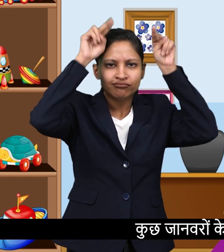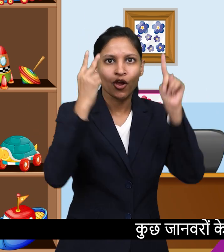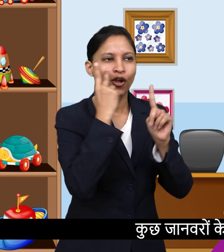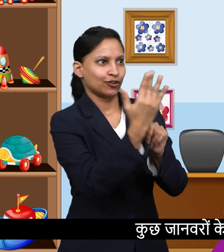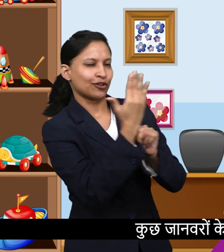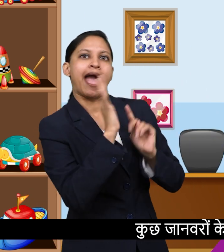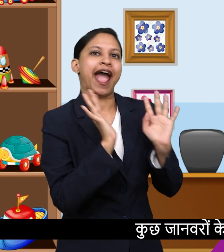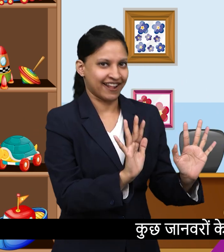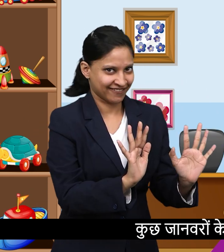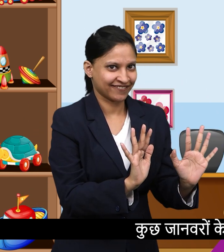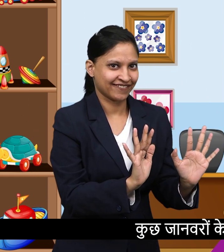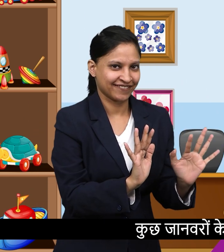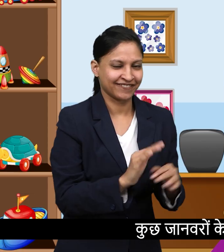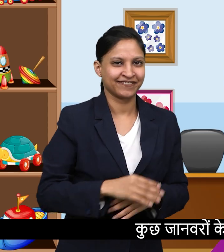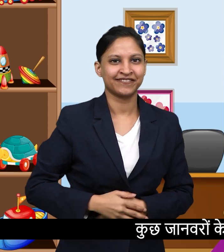दिखाई देते हैं,